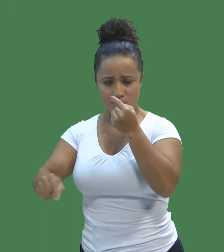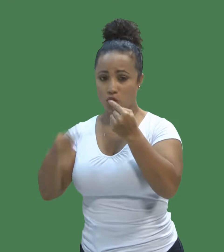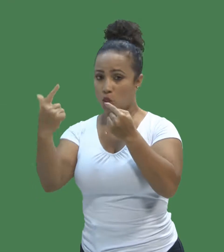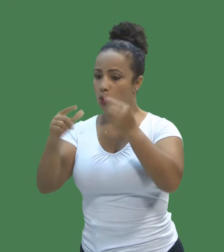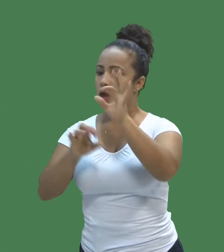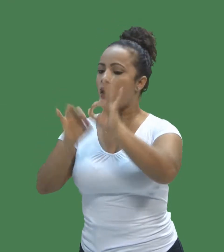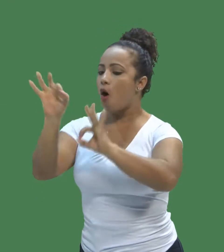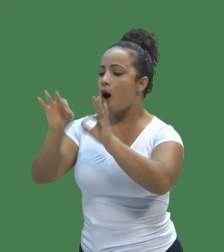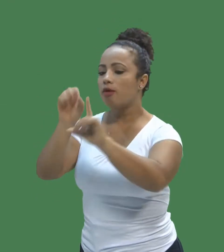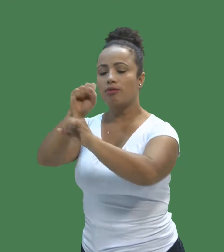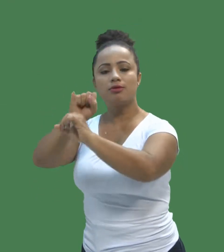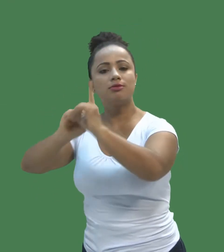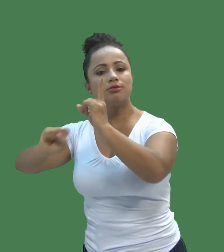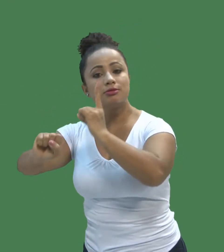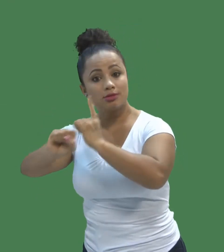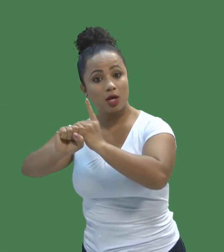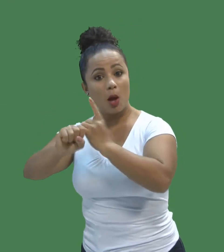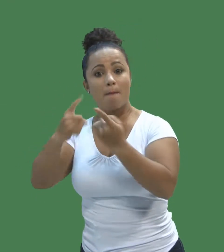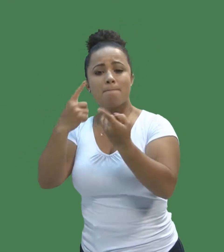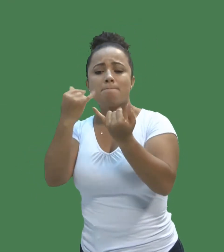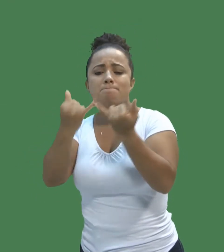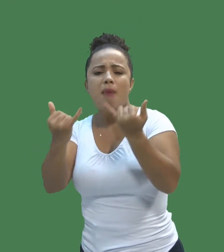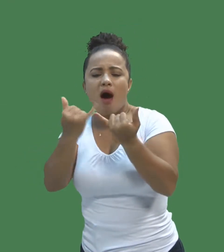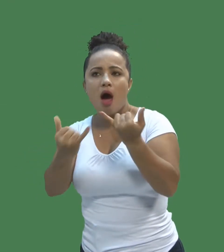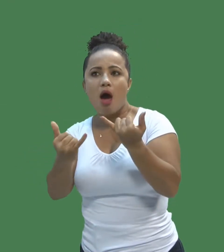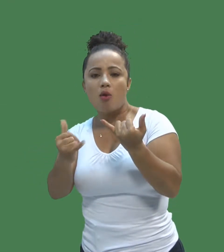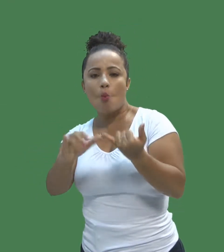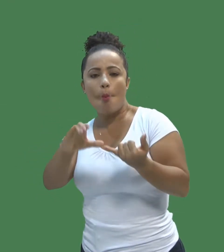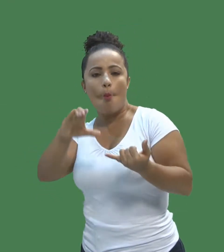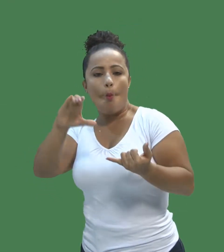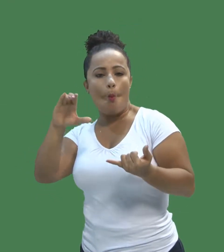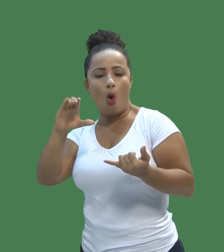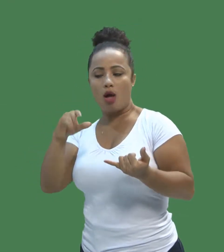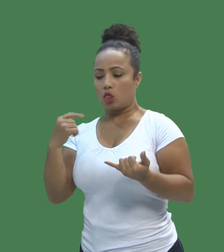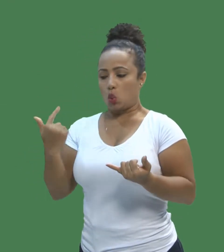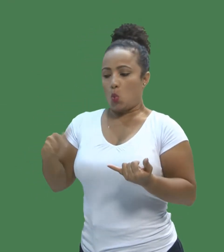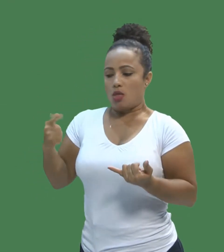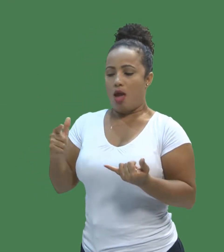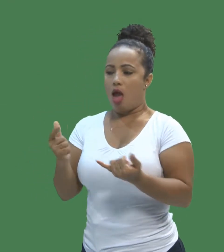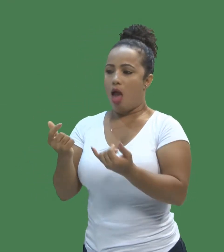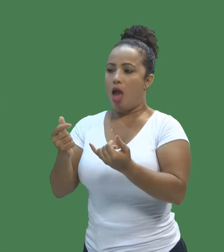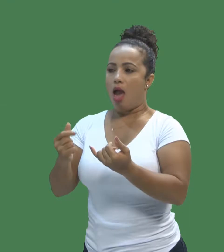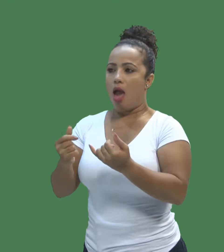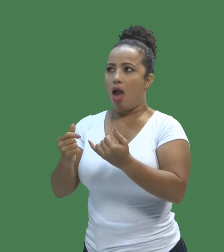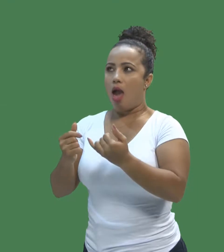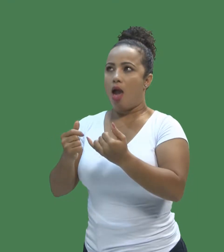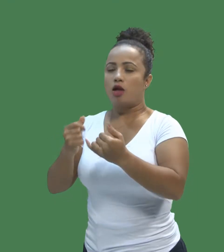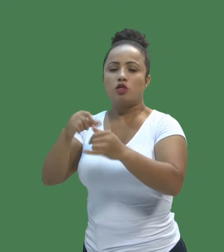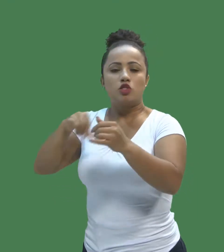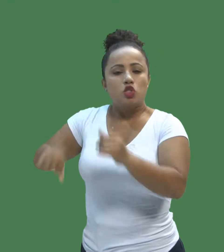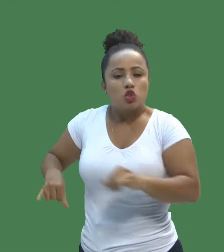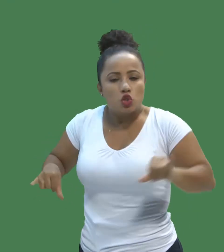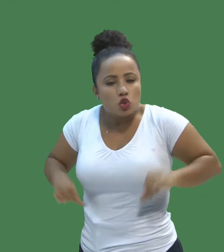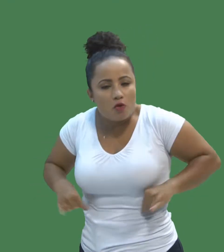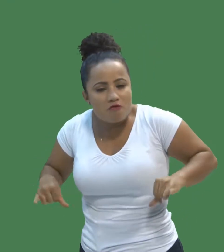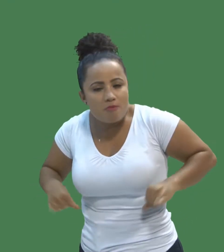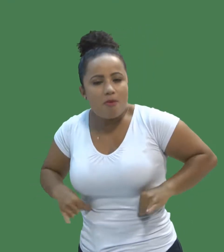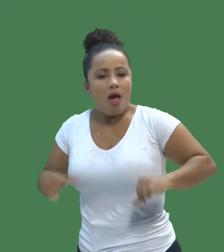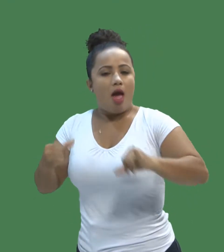condição de exploração que vivem os trabalhadores, em nosso caso, o Brasil.